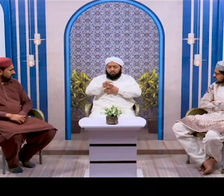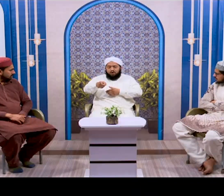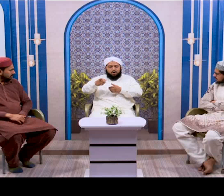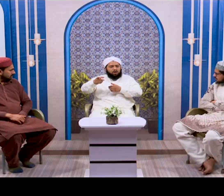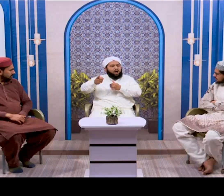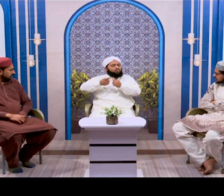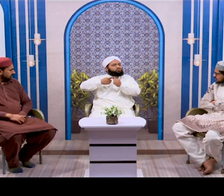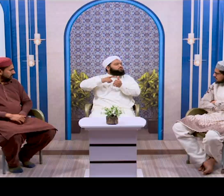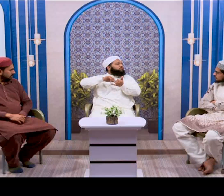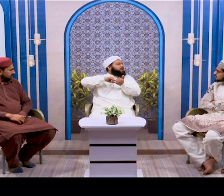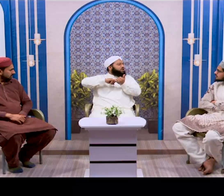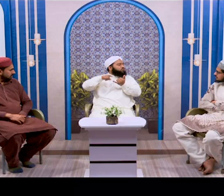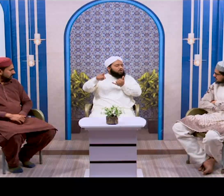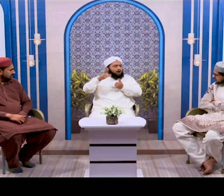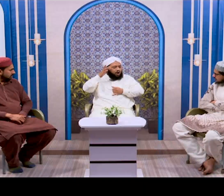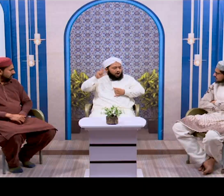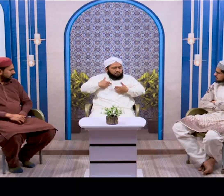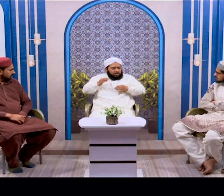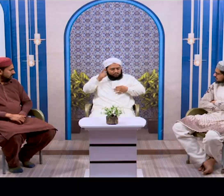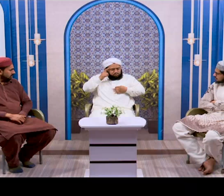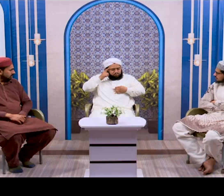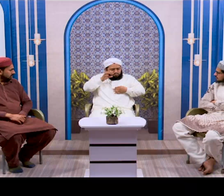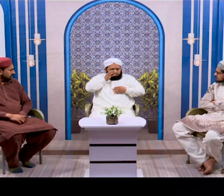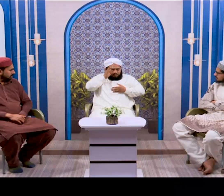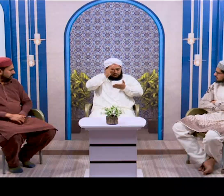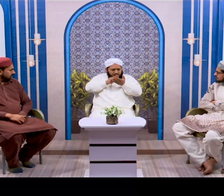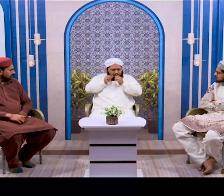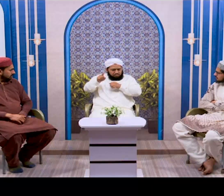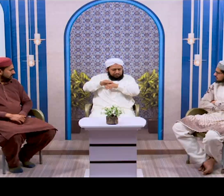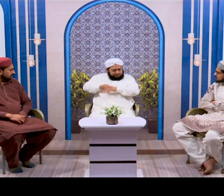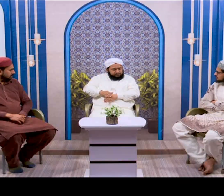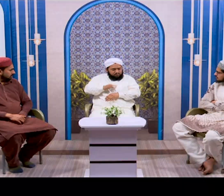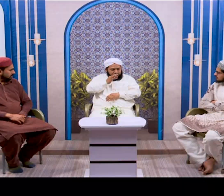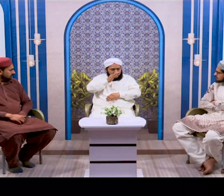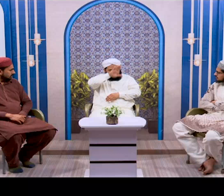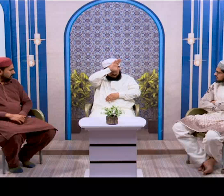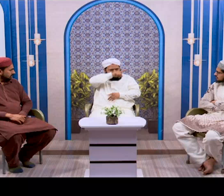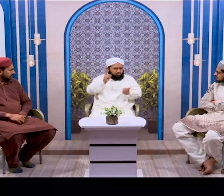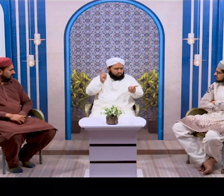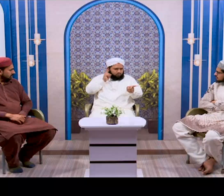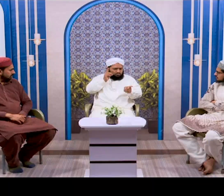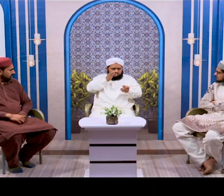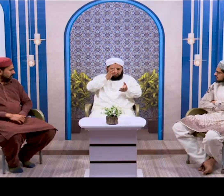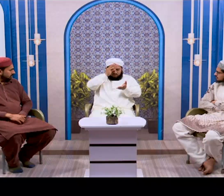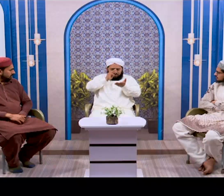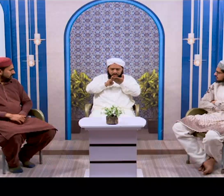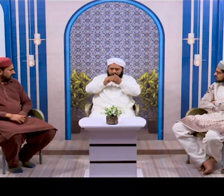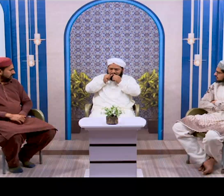اس وقت چونکہ مسلمان نہیں ہوئے تھے، اس لیے چاہا کہ کسی طرح بادشاہ کی نظروں میں رسول اکرم صلی اللہ علیہ